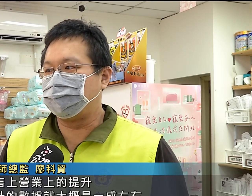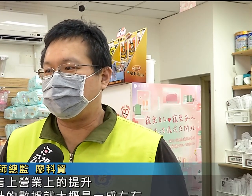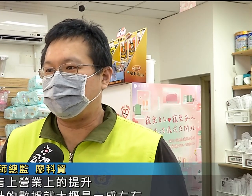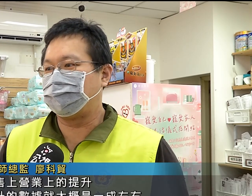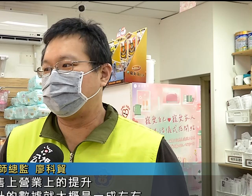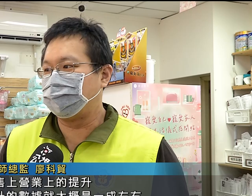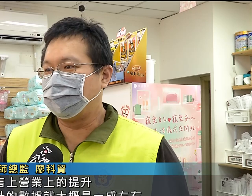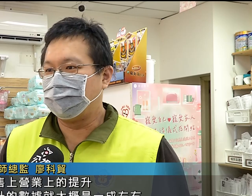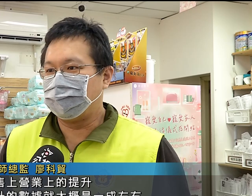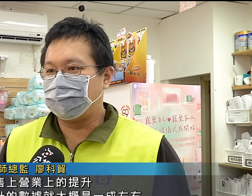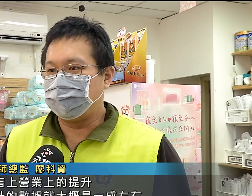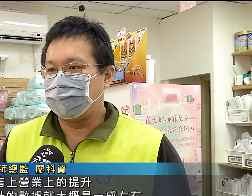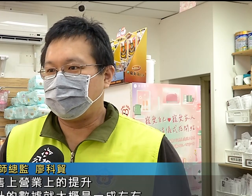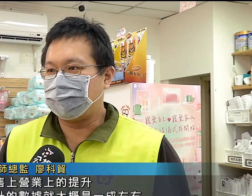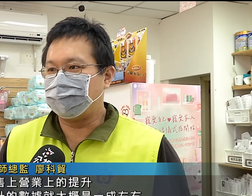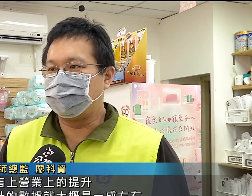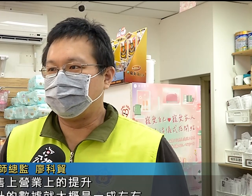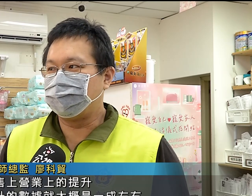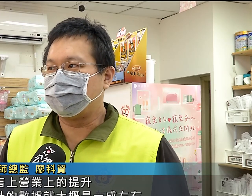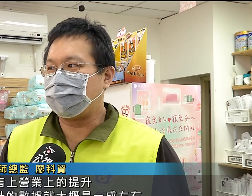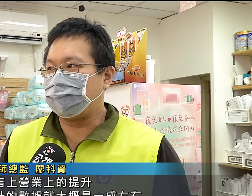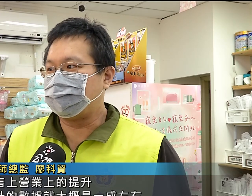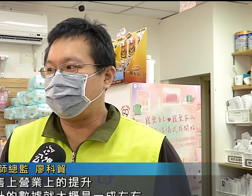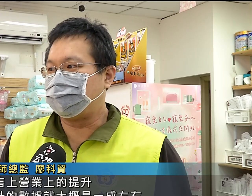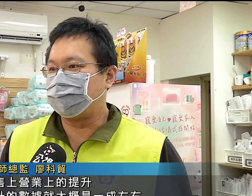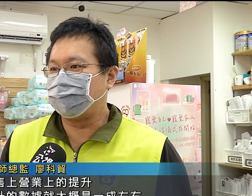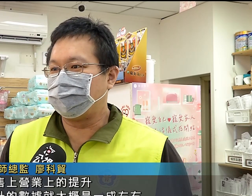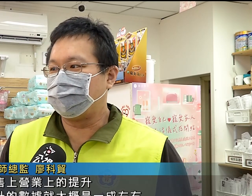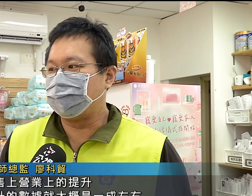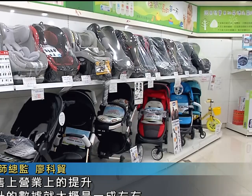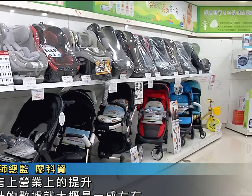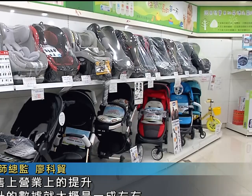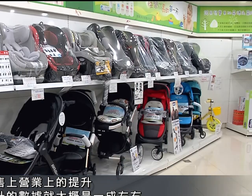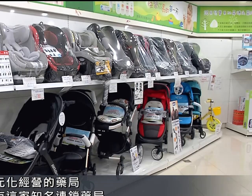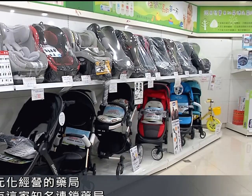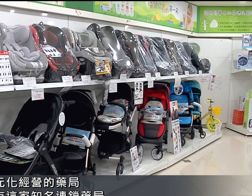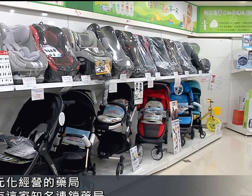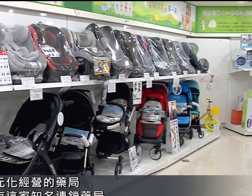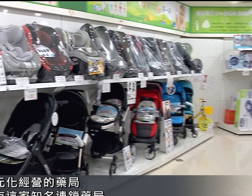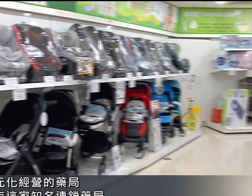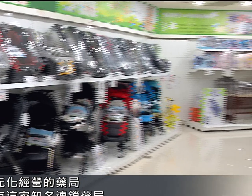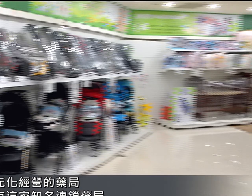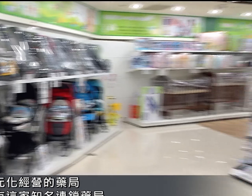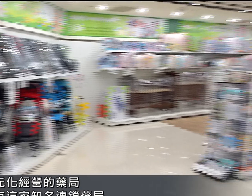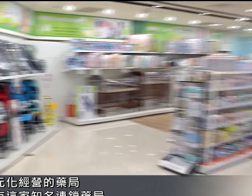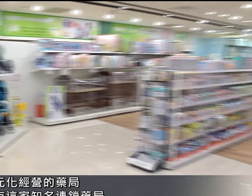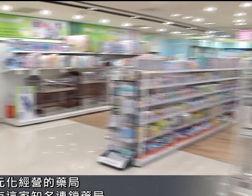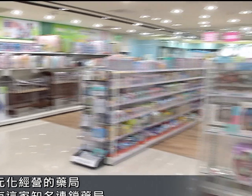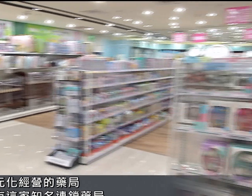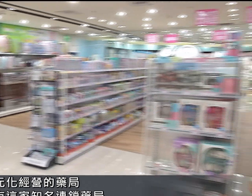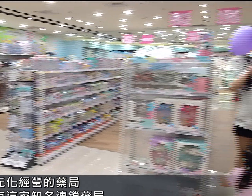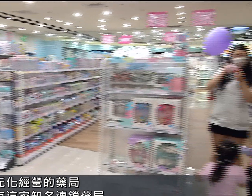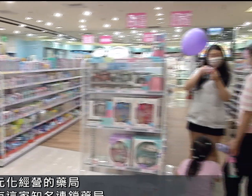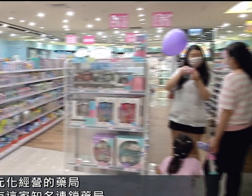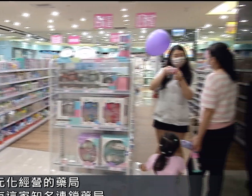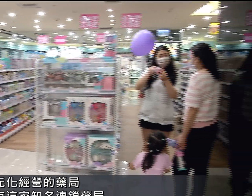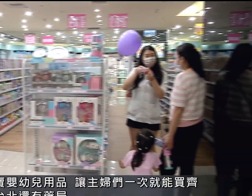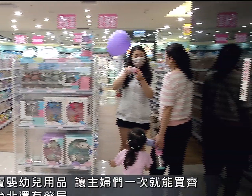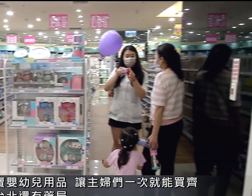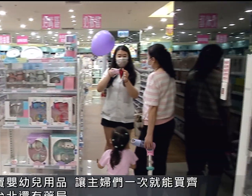提升。提升的数据就大概是1%左右。 多元化经营的药局，还有这家知名连锁药局，兼卖婴幼儿用品，